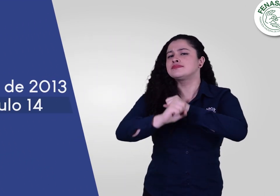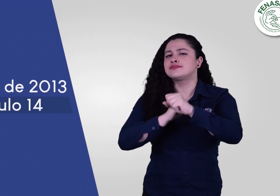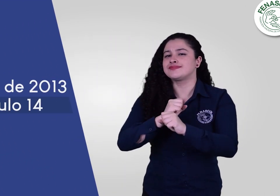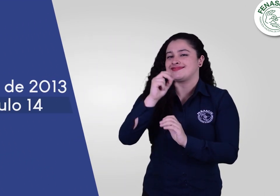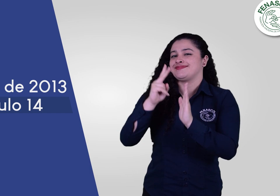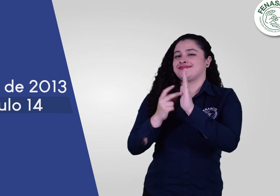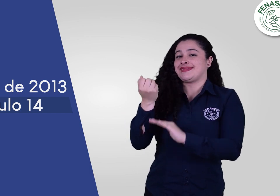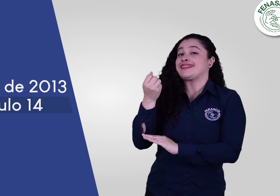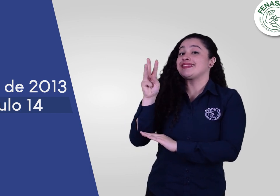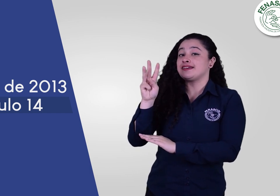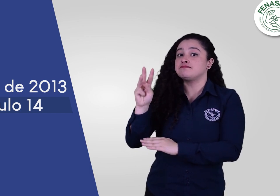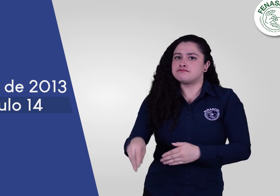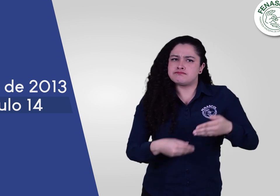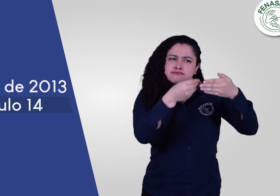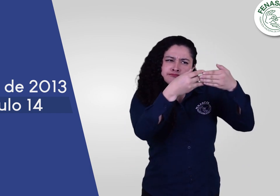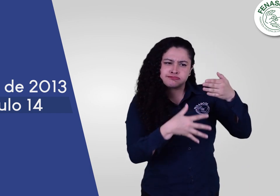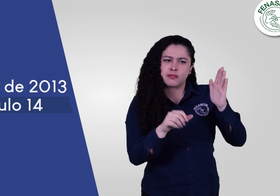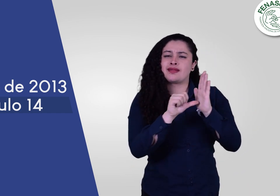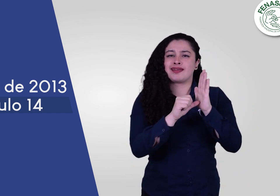ley 1618 de 2013